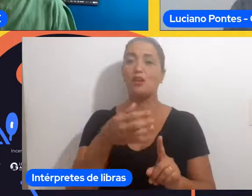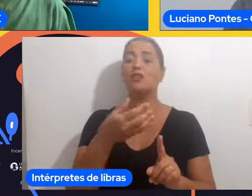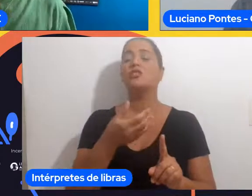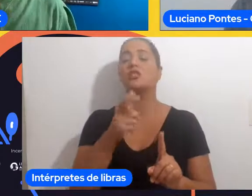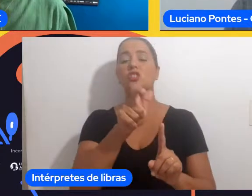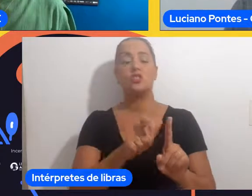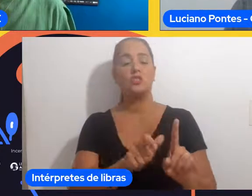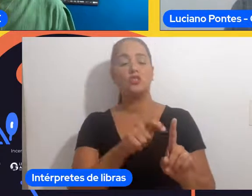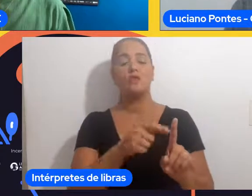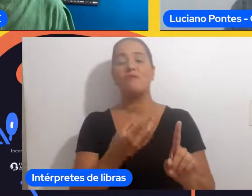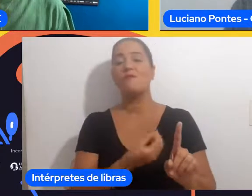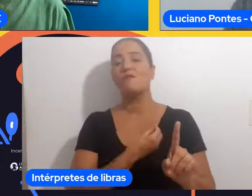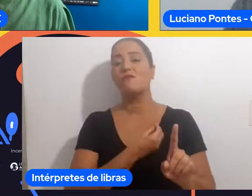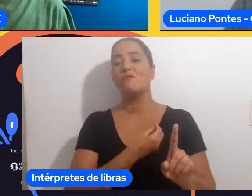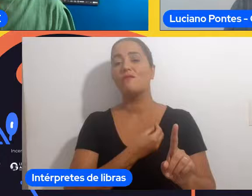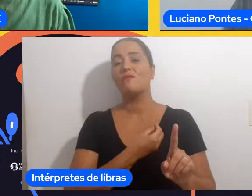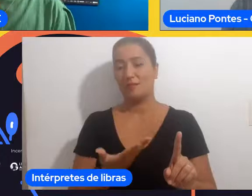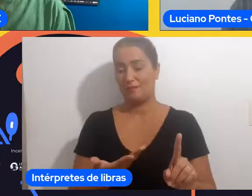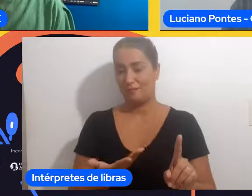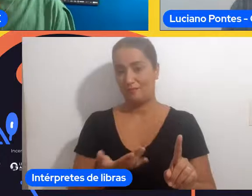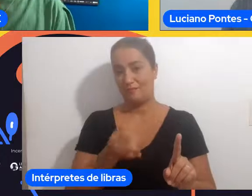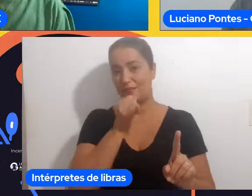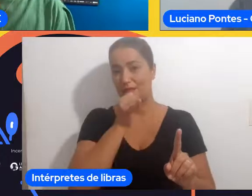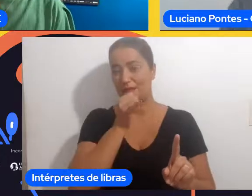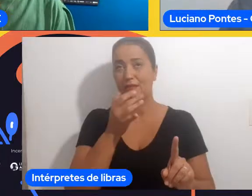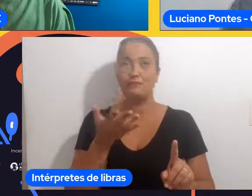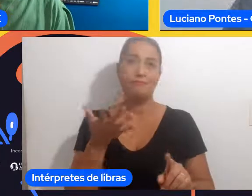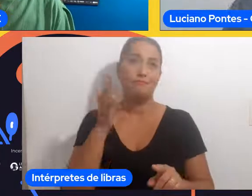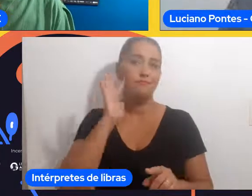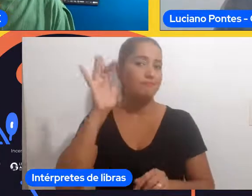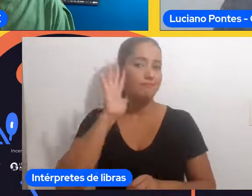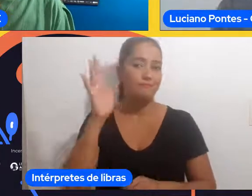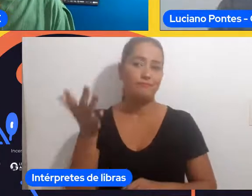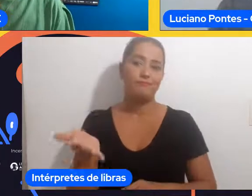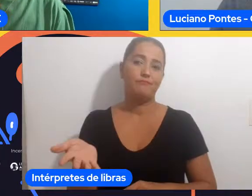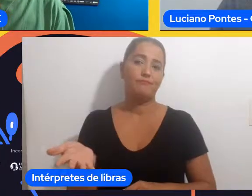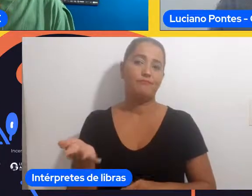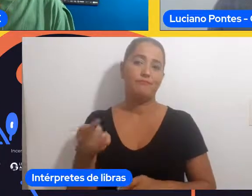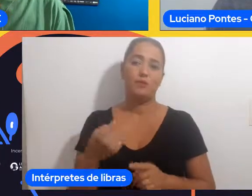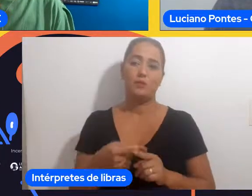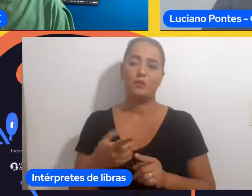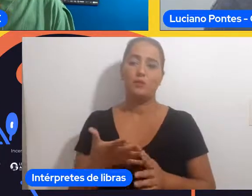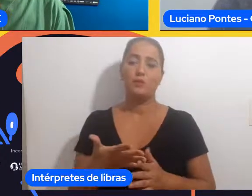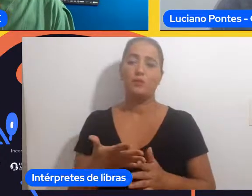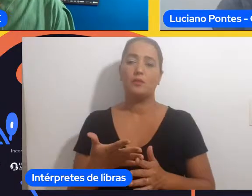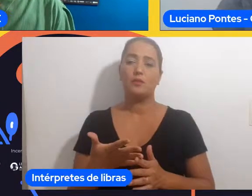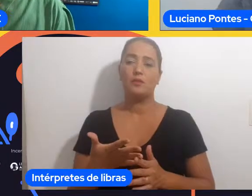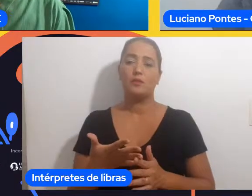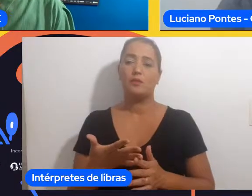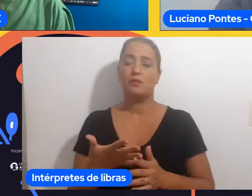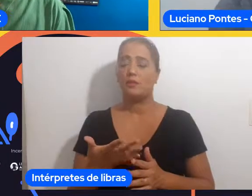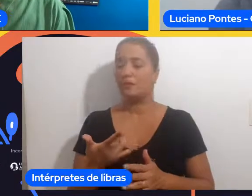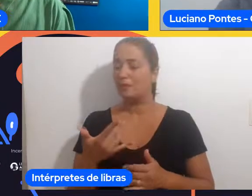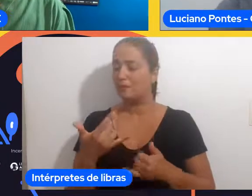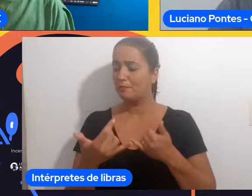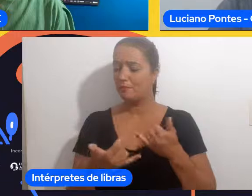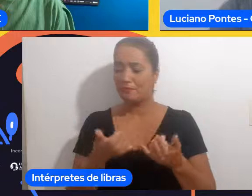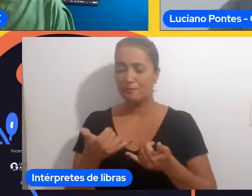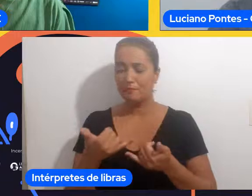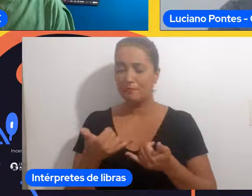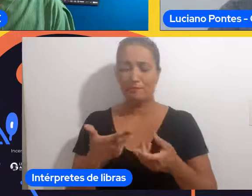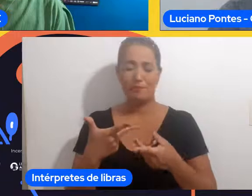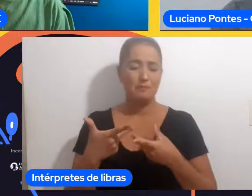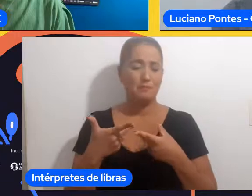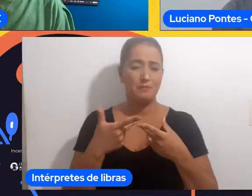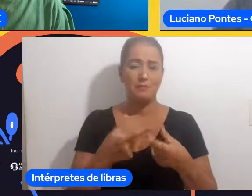chegam como presente, né? Assim, eu fico pensando, por exemplo, por que as crianças não ganham tanto como presente ou fazem parte da